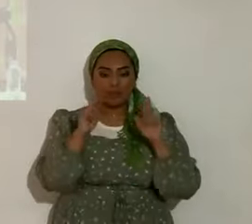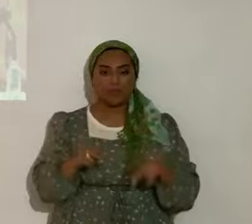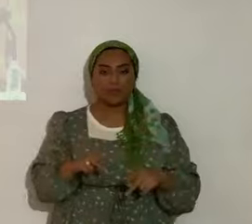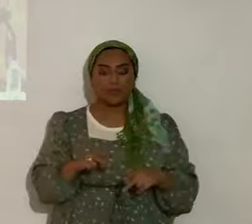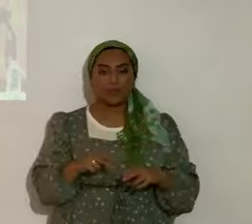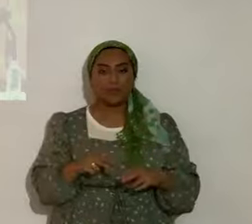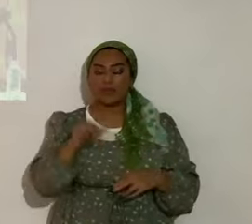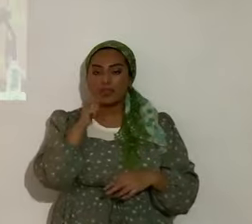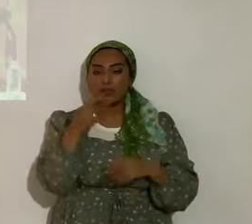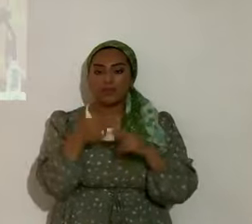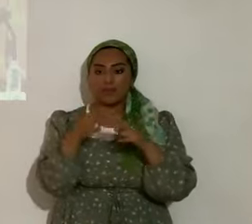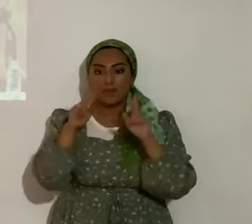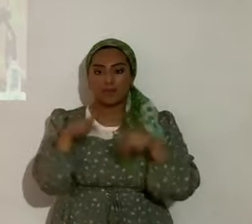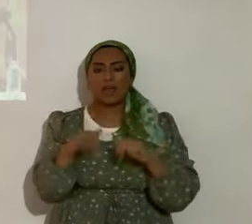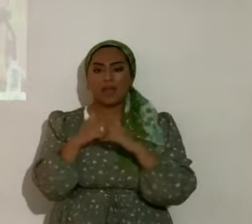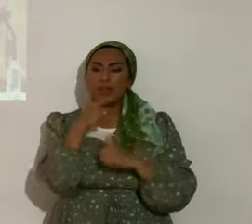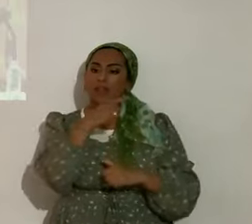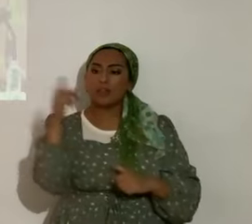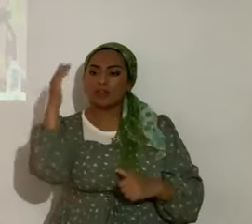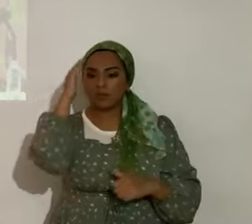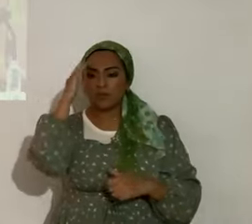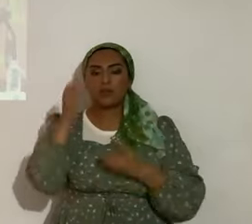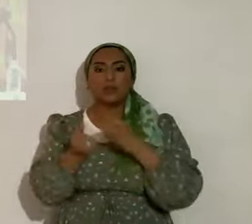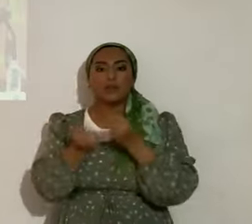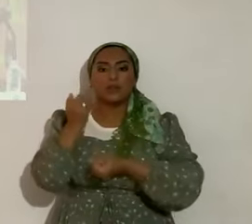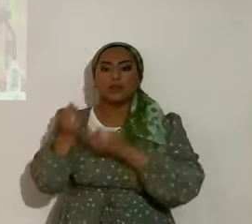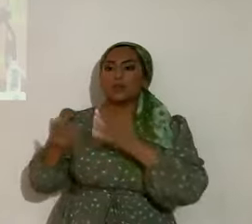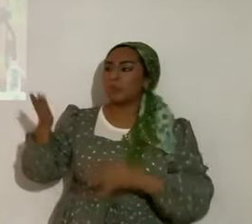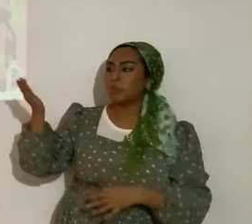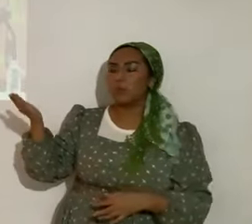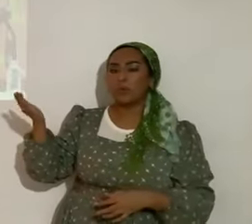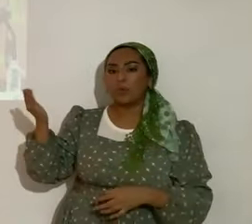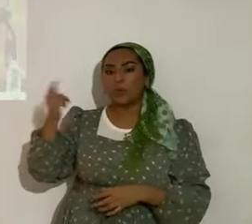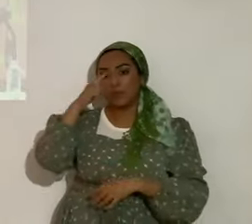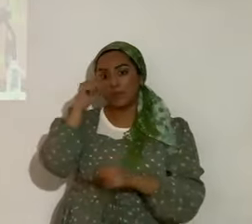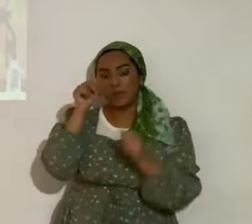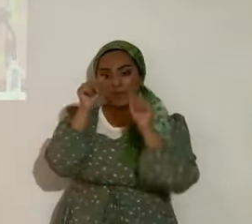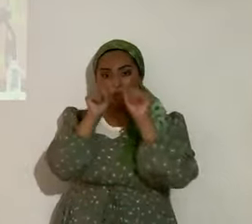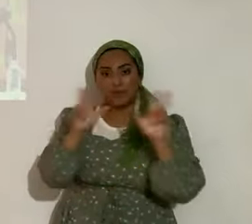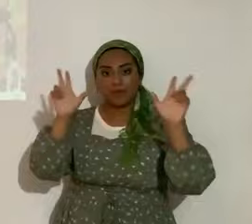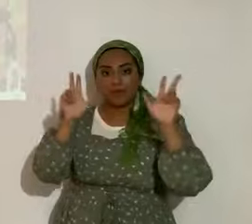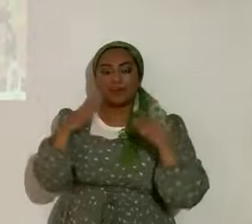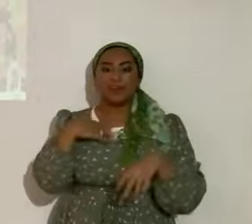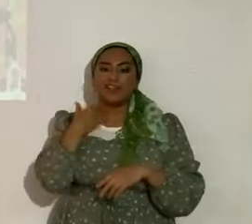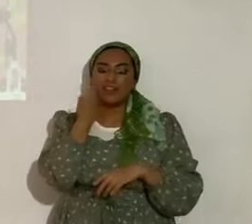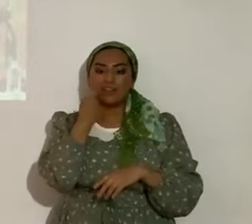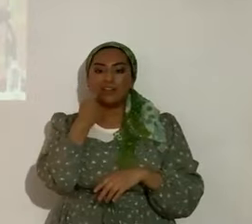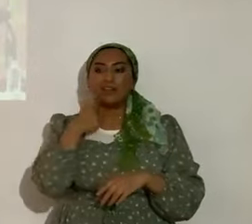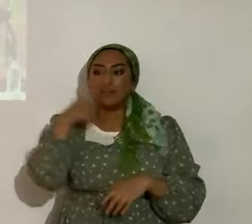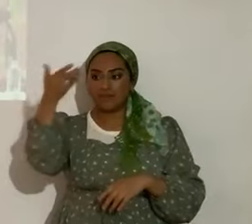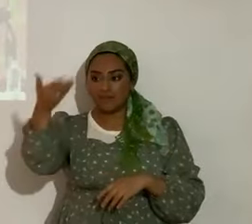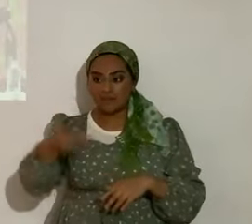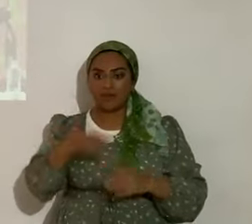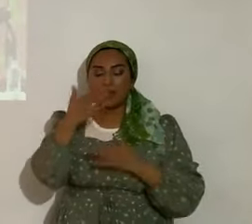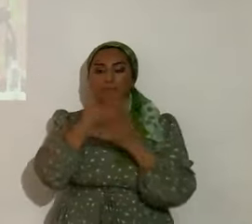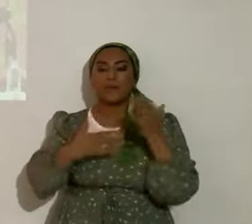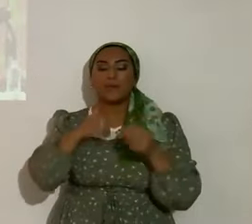no voy a mencionar a las personas, ¿cómo se dieron cuenta que era una bola de fuego? Porque es una menorá. Hace ratito yo invité a una sajayot